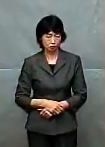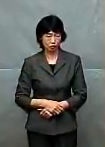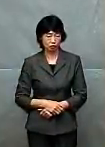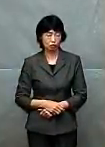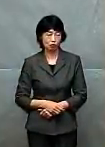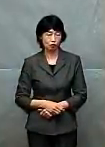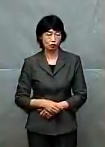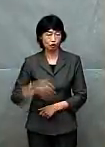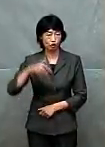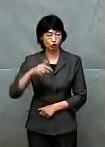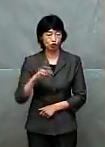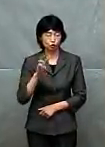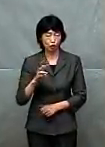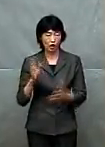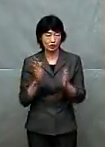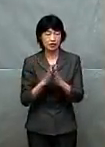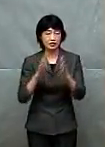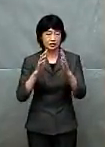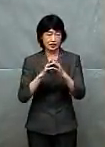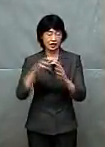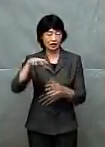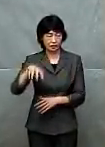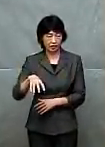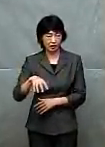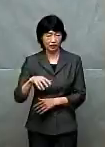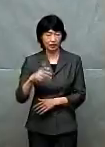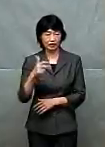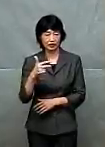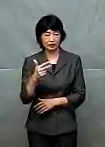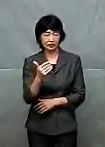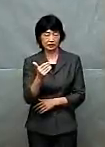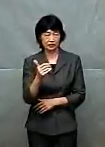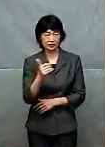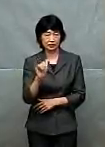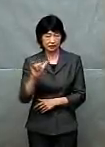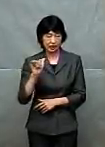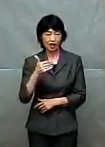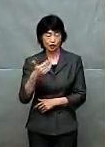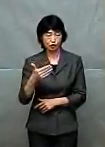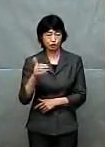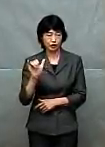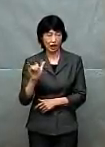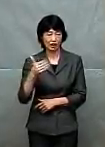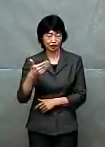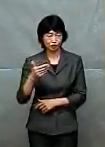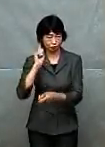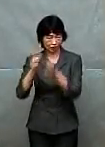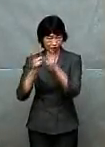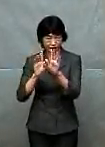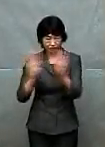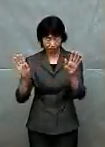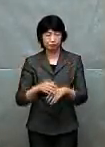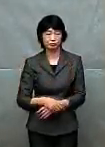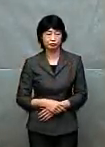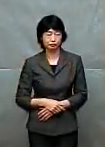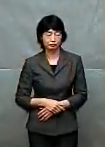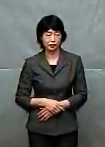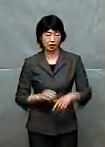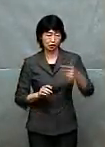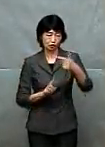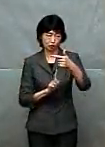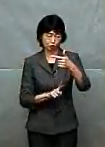元中山にある諏訪神社で芍薬祭り、そして6月1日から村山市